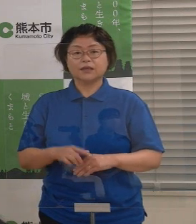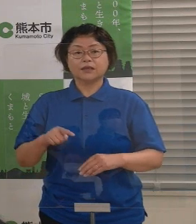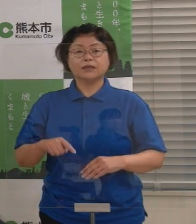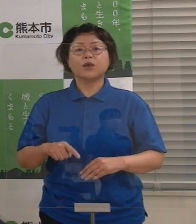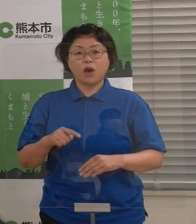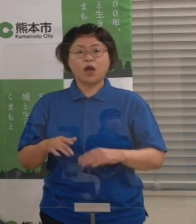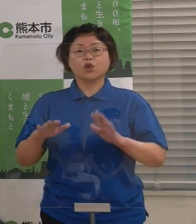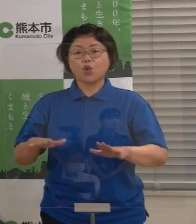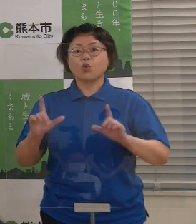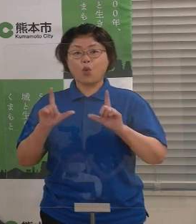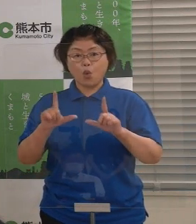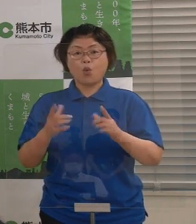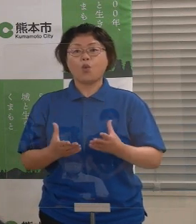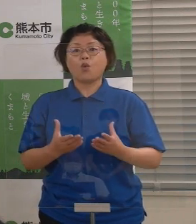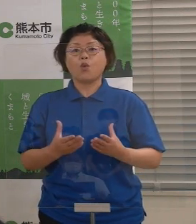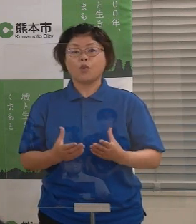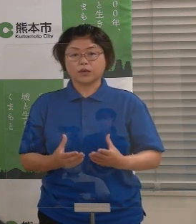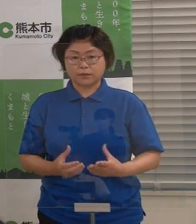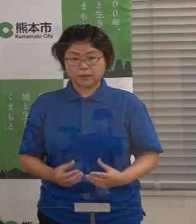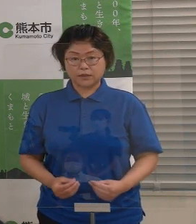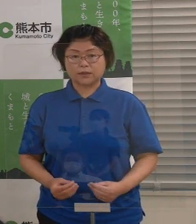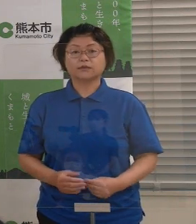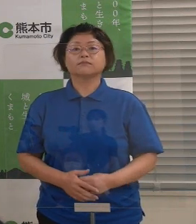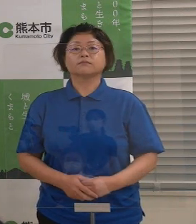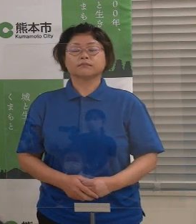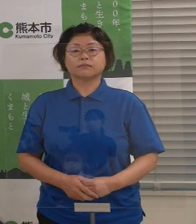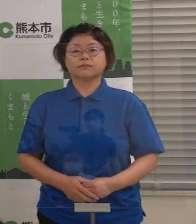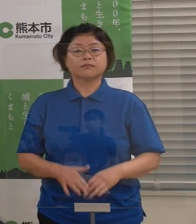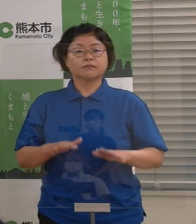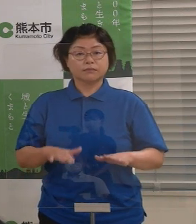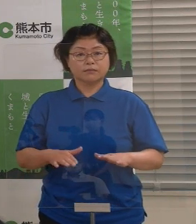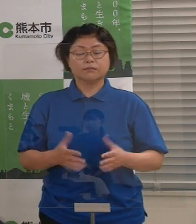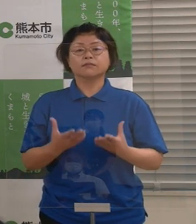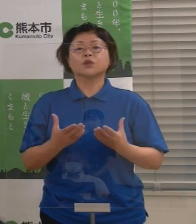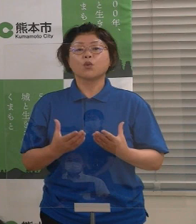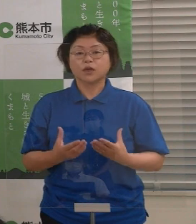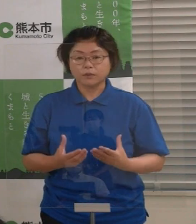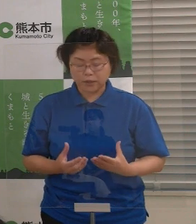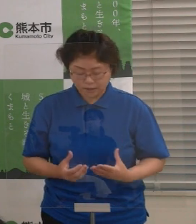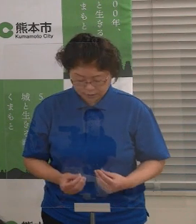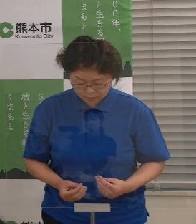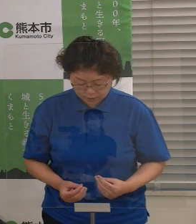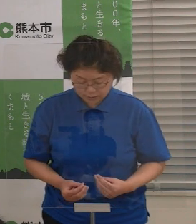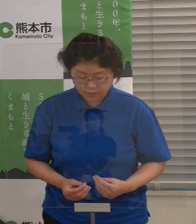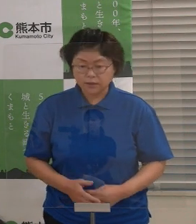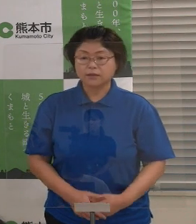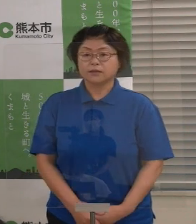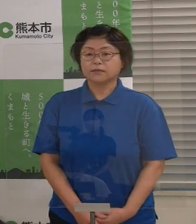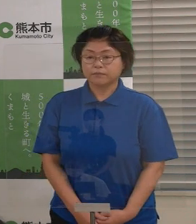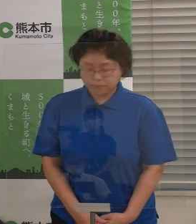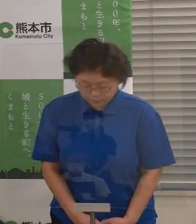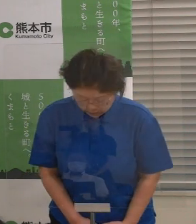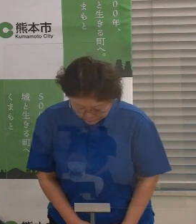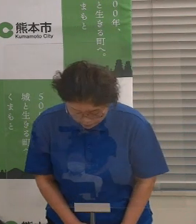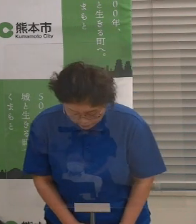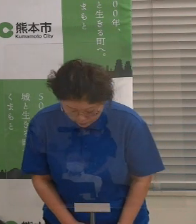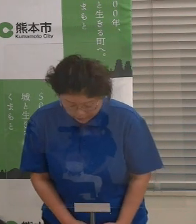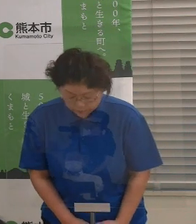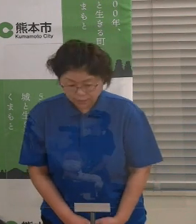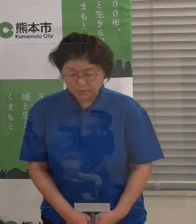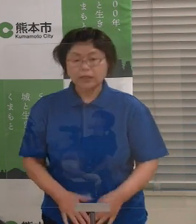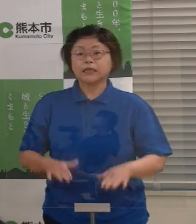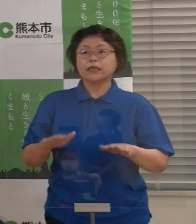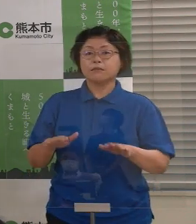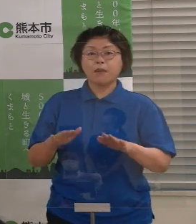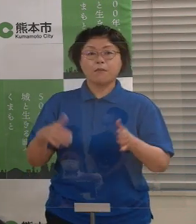あいいですかね、はい、 以上をしまして、 はい、どうも。今ま